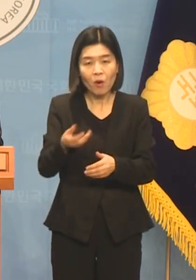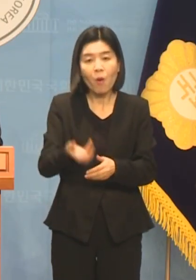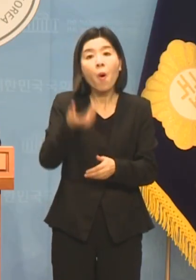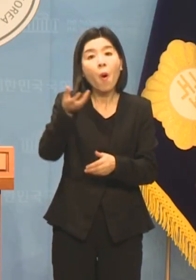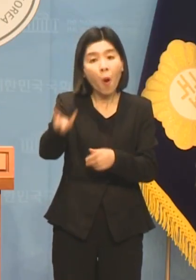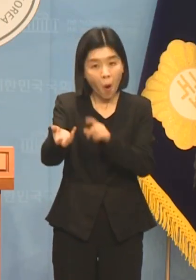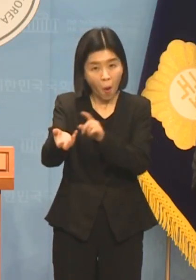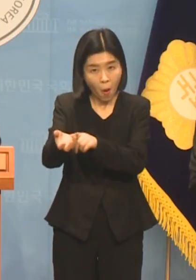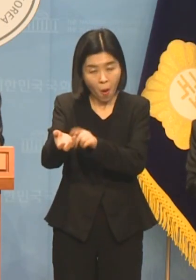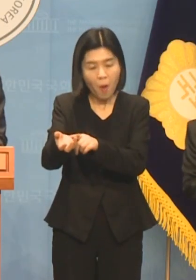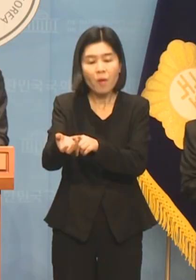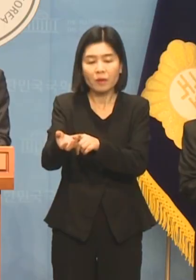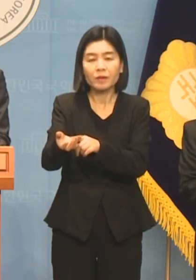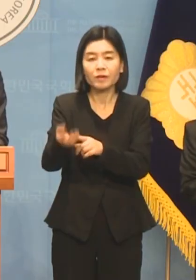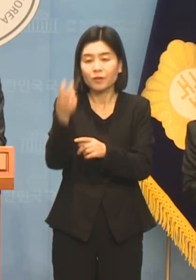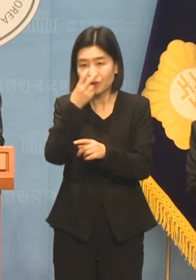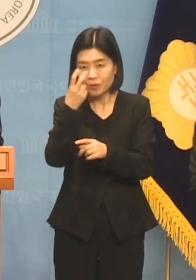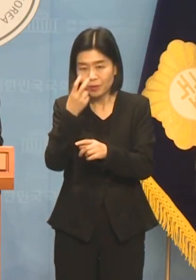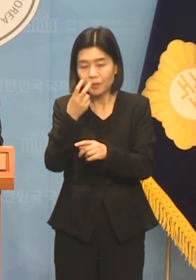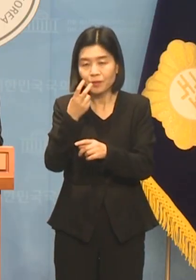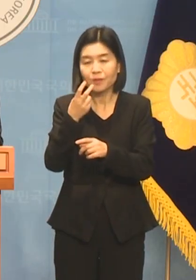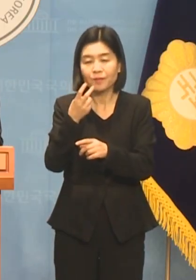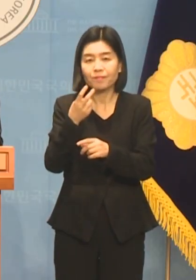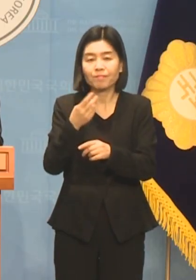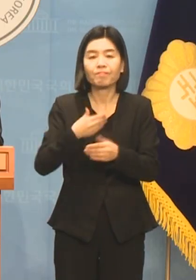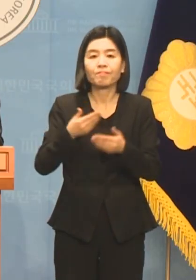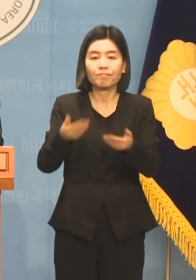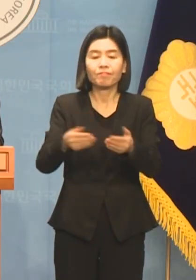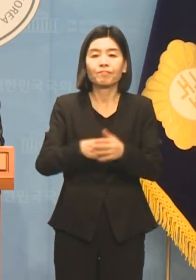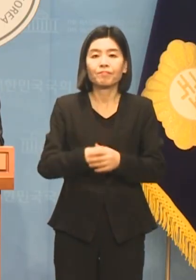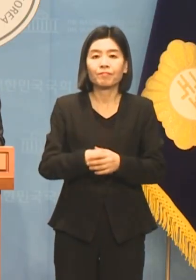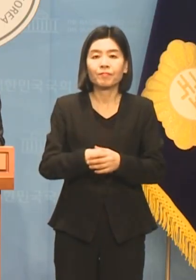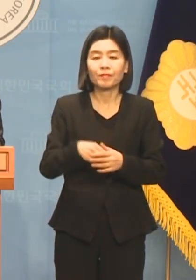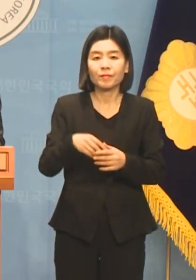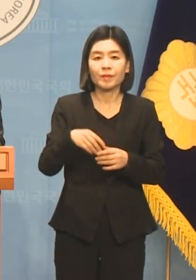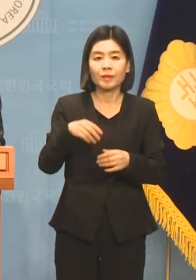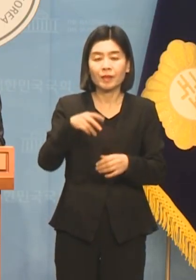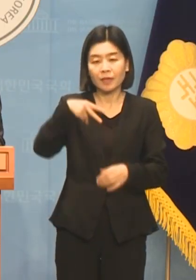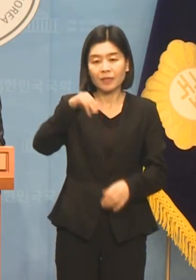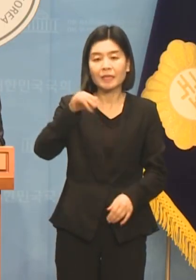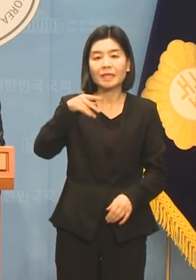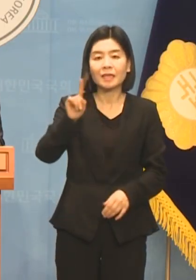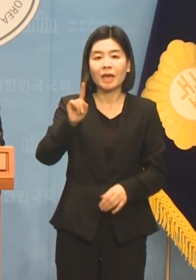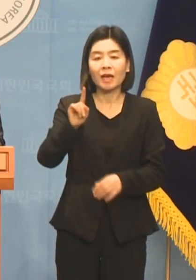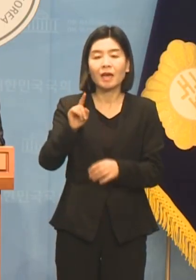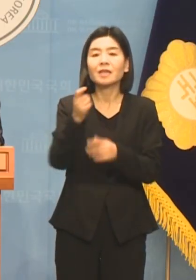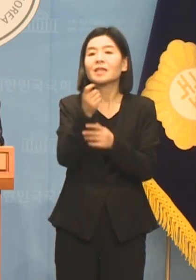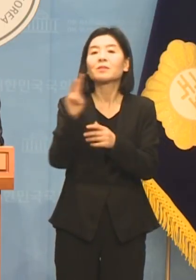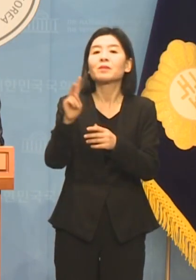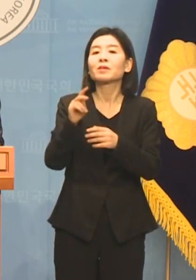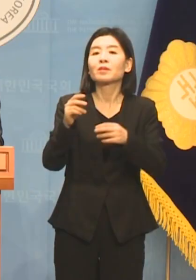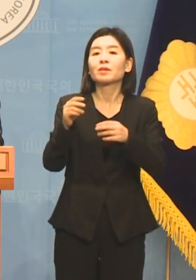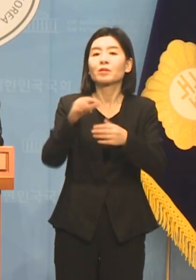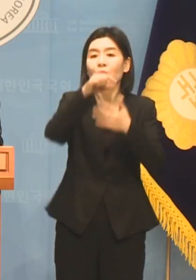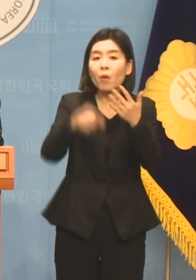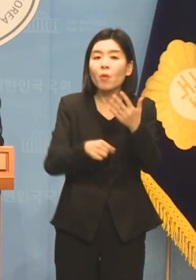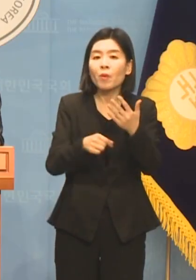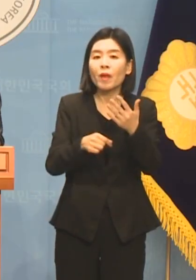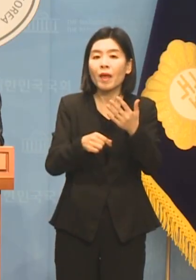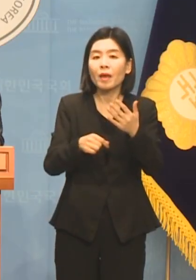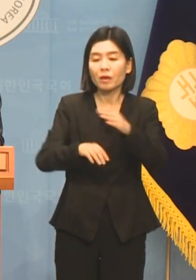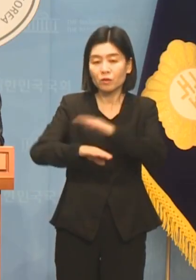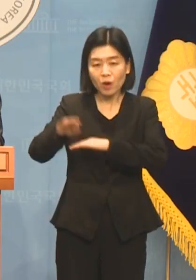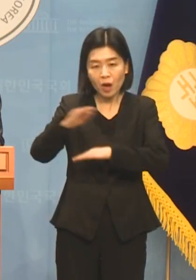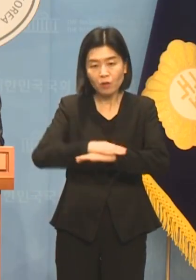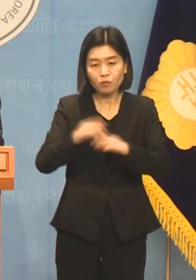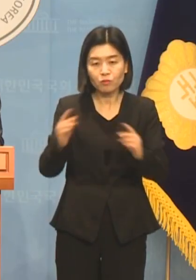이송되었음을 알려드립니다. 다음 시사 프로그램 패널 구성 불균형 문제를 끝까지 해결하겠습니다.